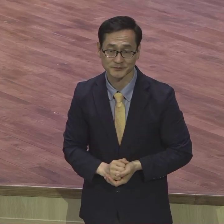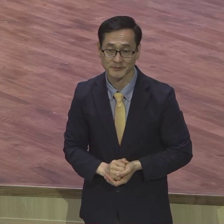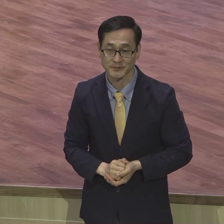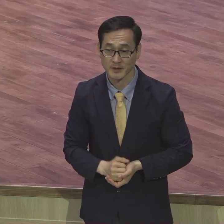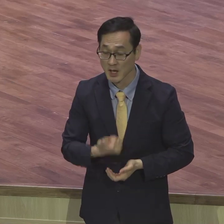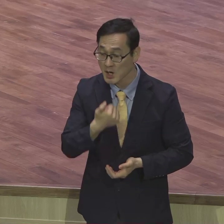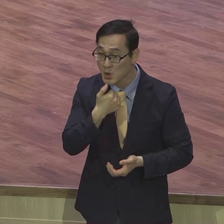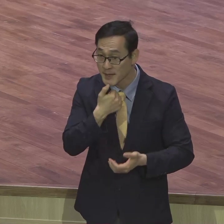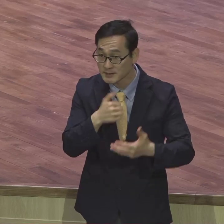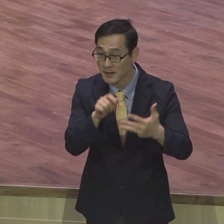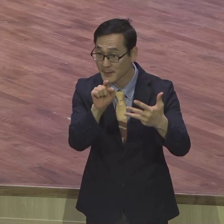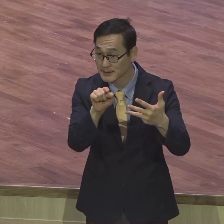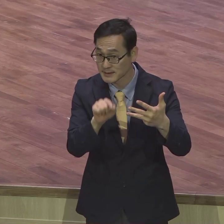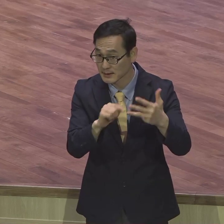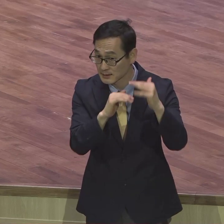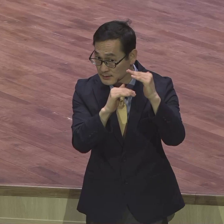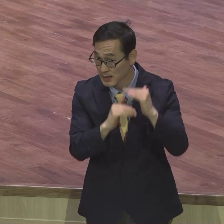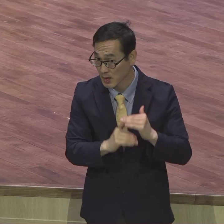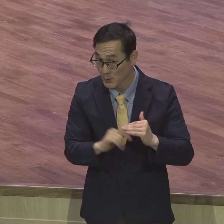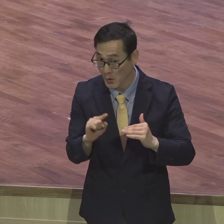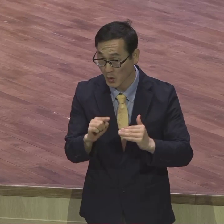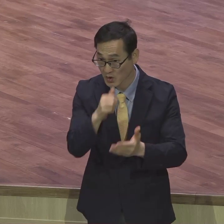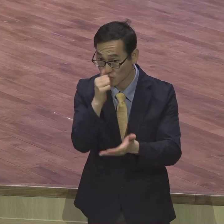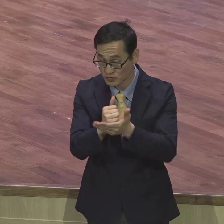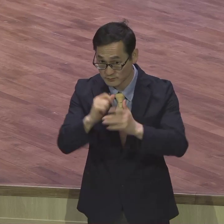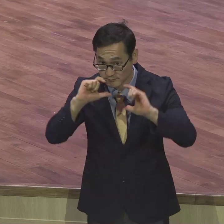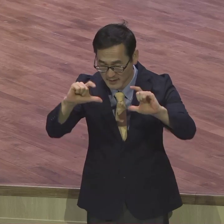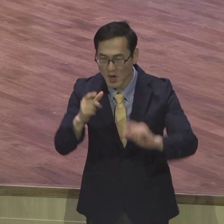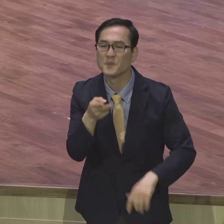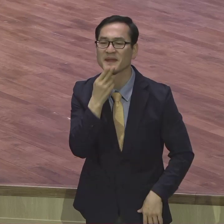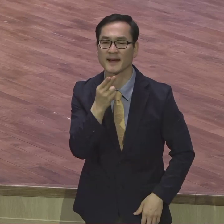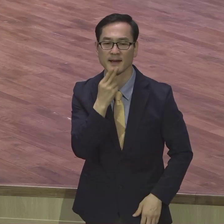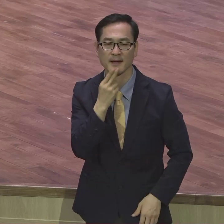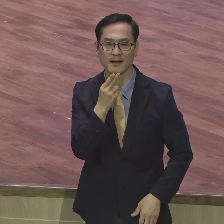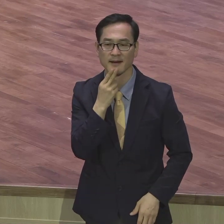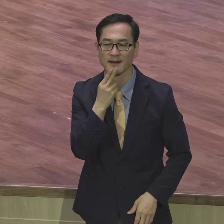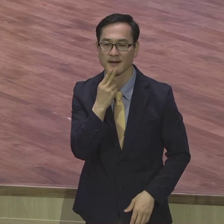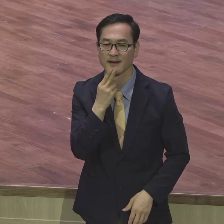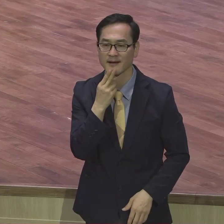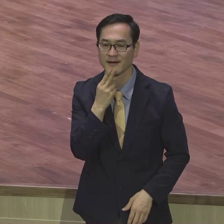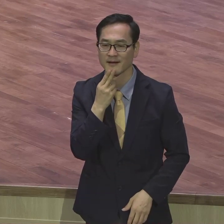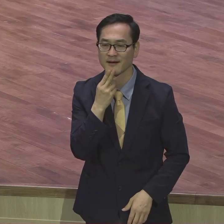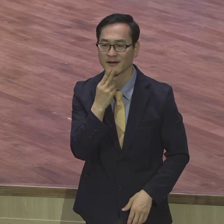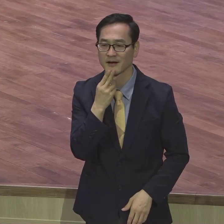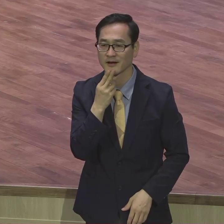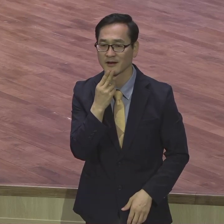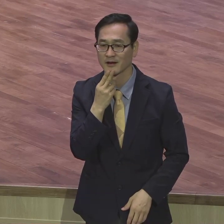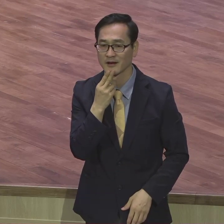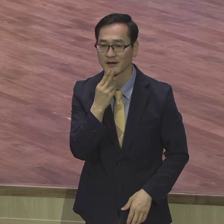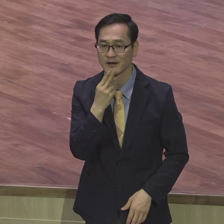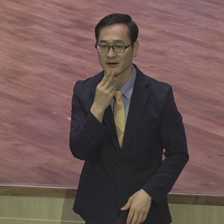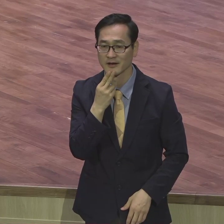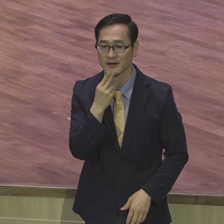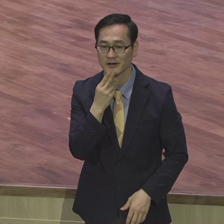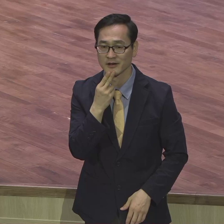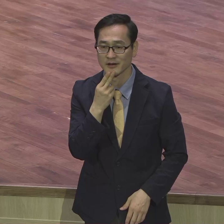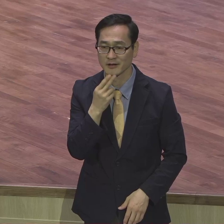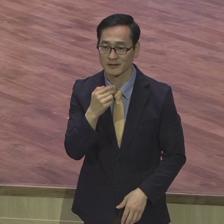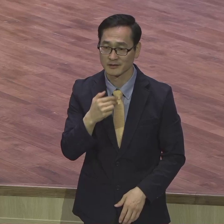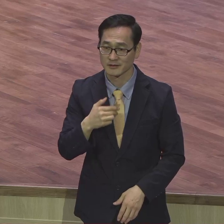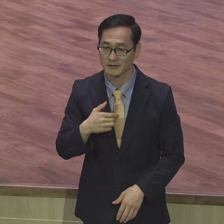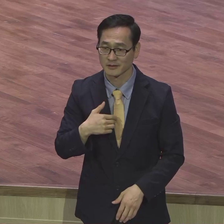로마서 8장이 뭘 말하냐. 정제는 없다. 여기서 시작합니다. 정제는 없다라고 시작을 하면서